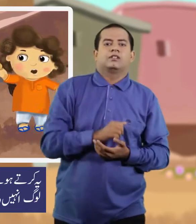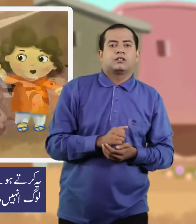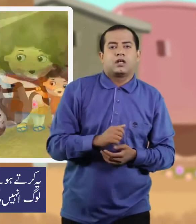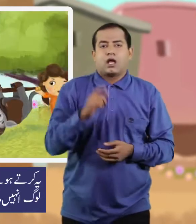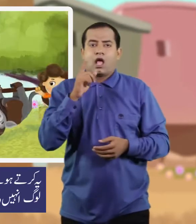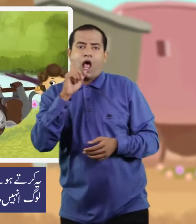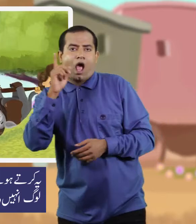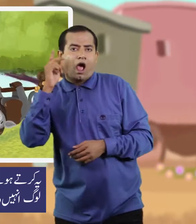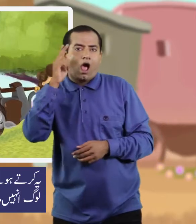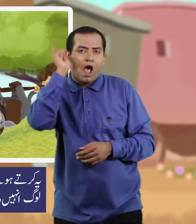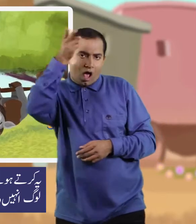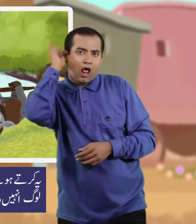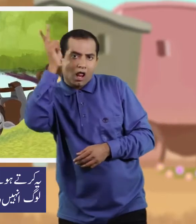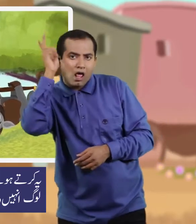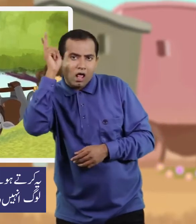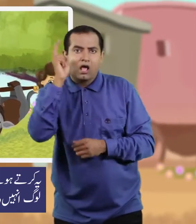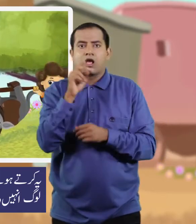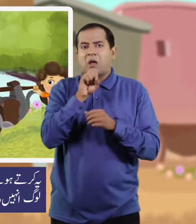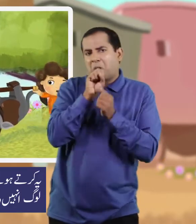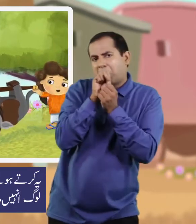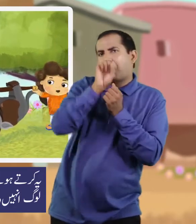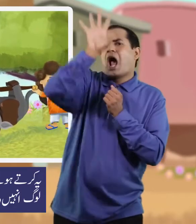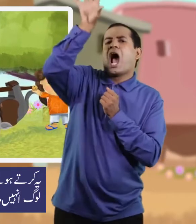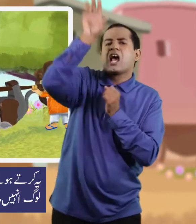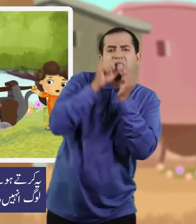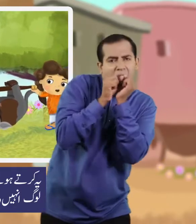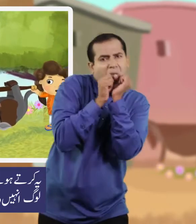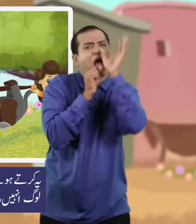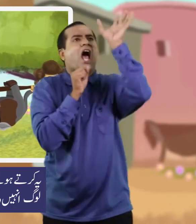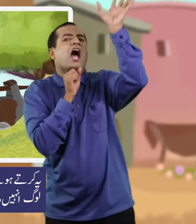ये करते हुए घदा उन्चा उन्चा चिलाने लगा